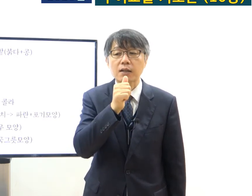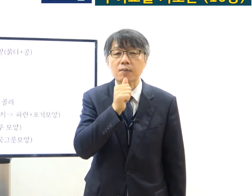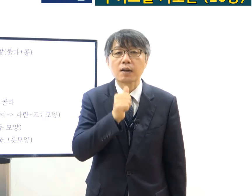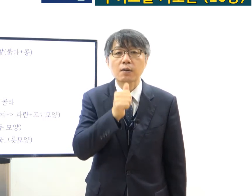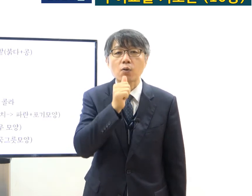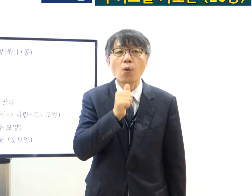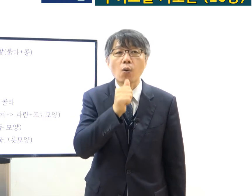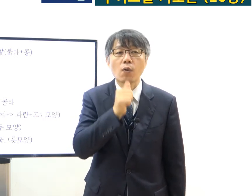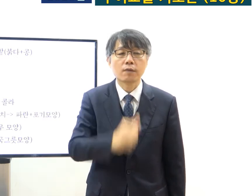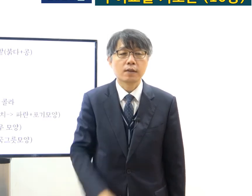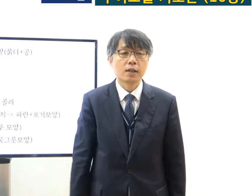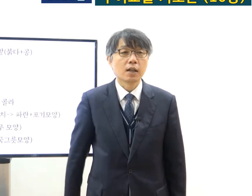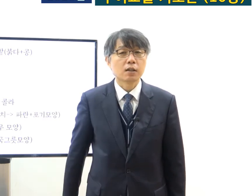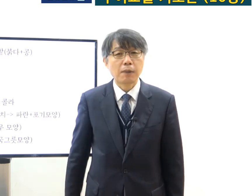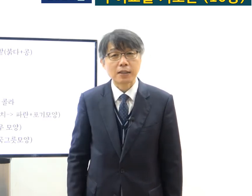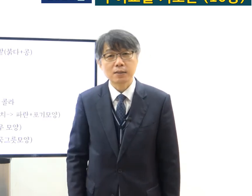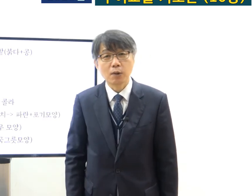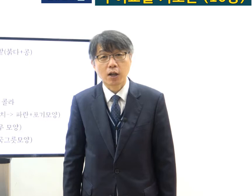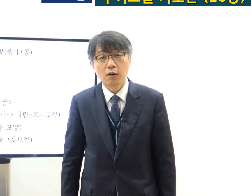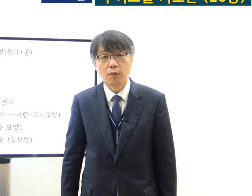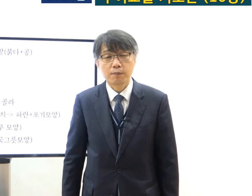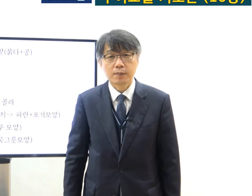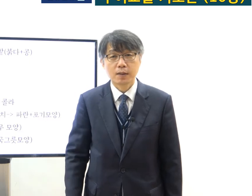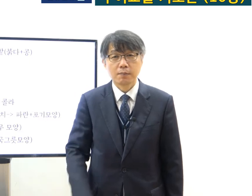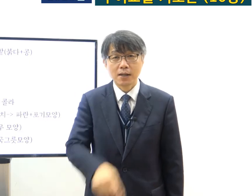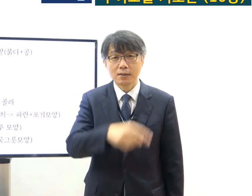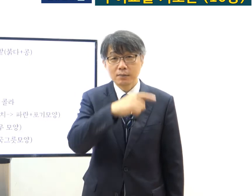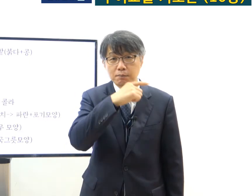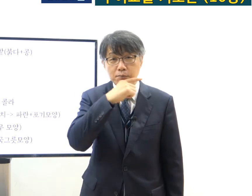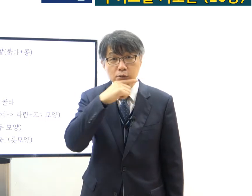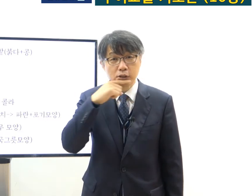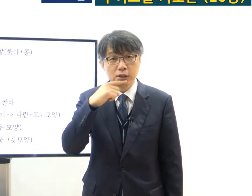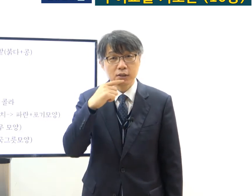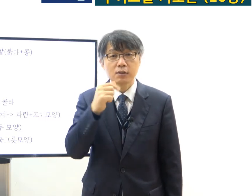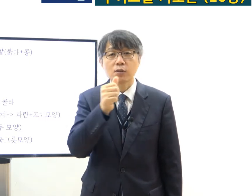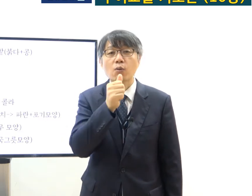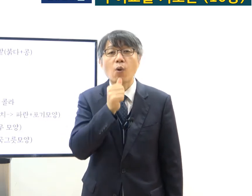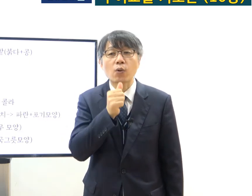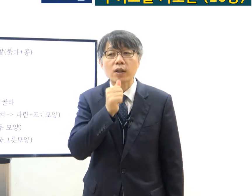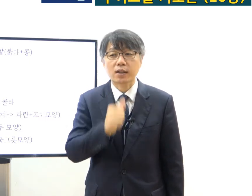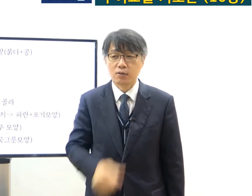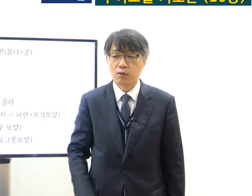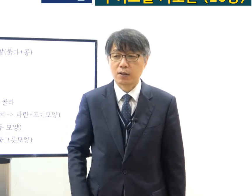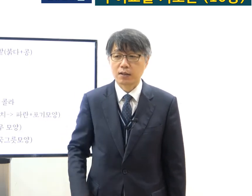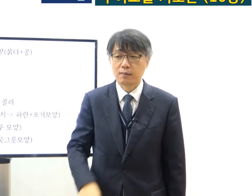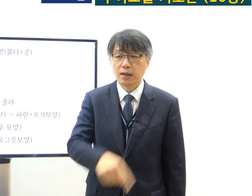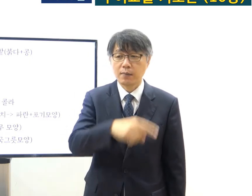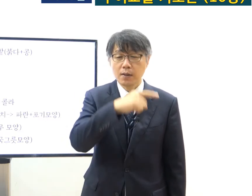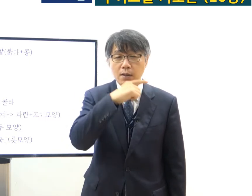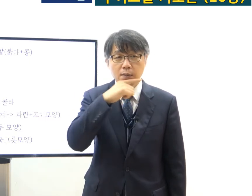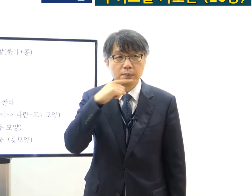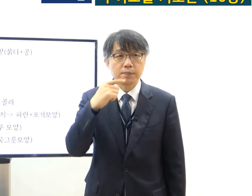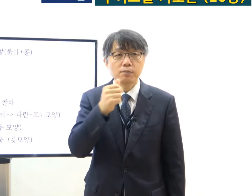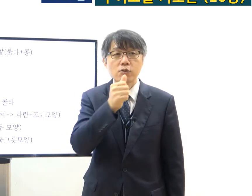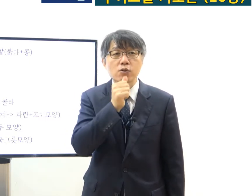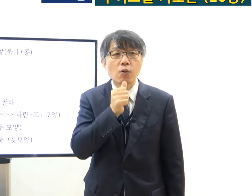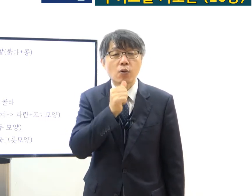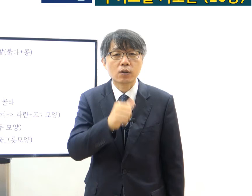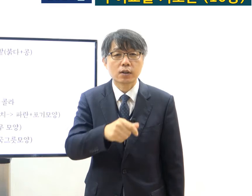되겠습니다. 콩. 그럼 팥은 뭘까요? 붉은 콩. 이렇게 해주시면 되겠습니다. 붉은 콩.